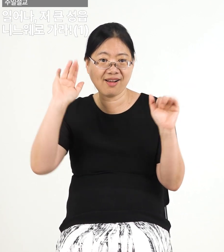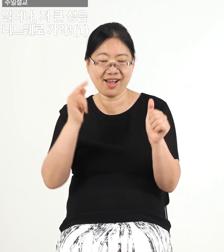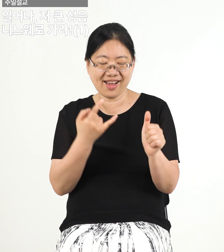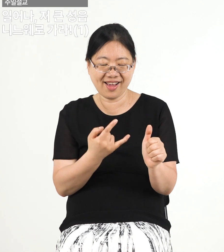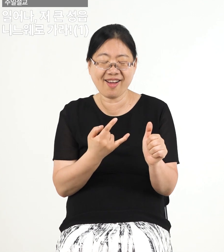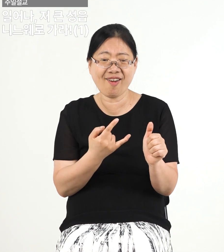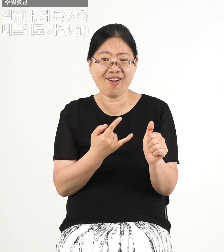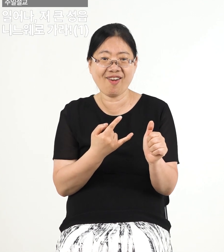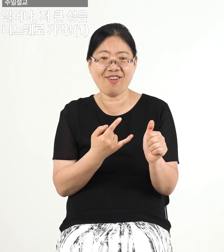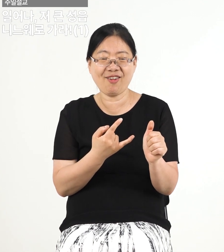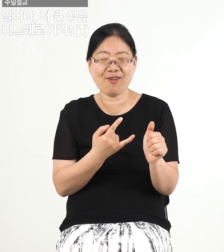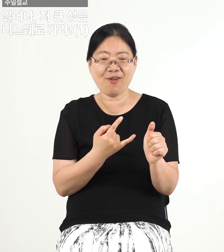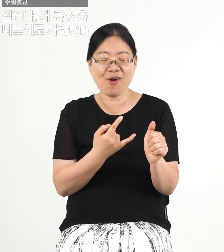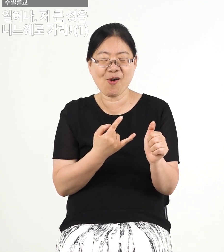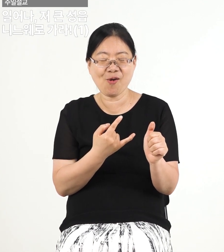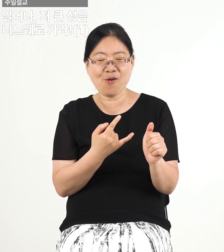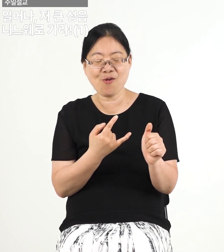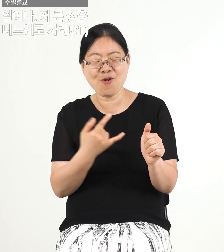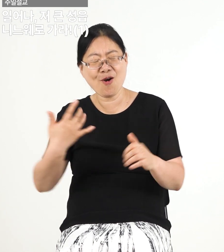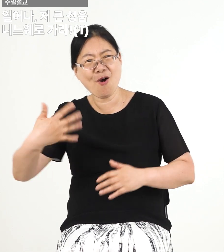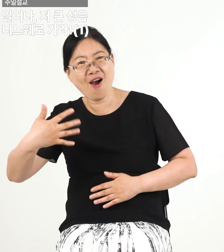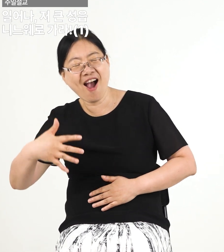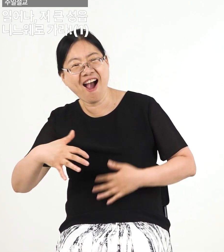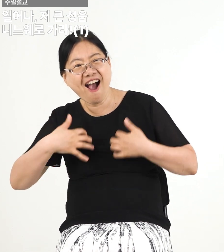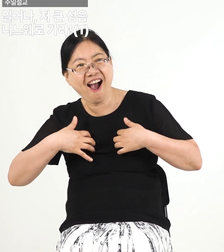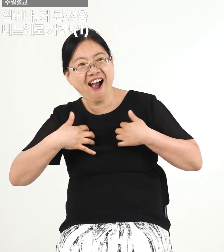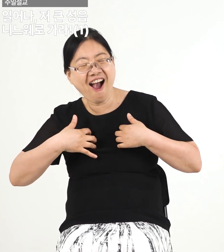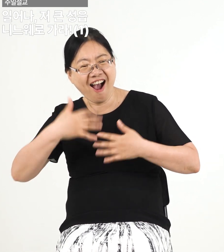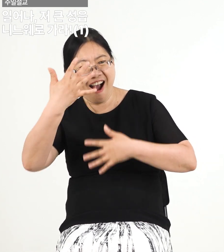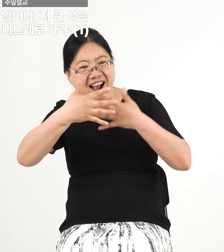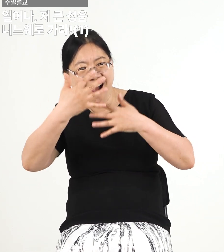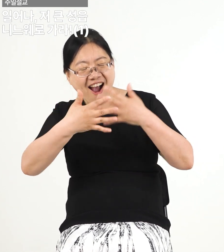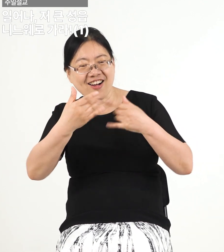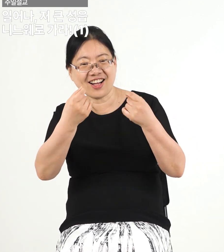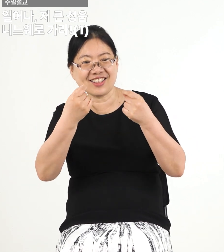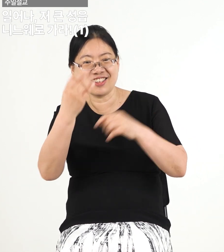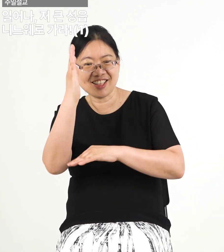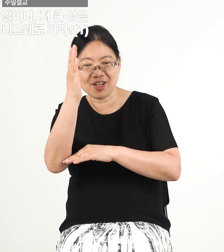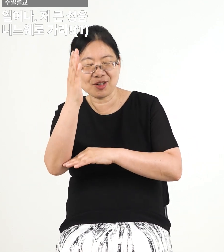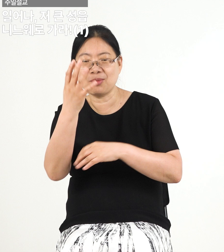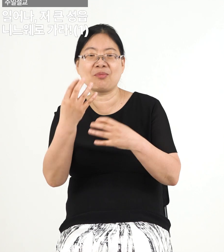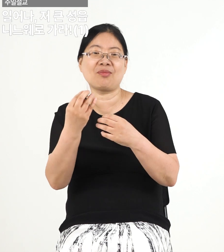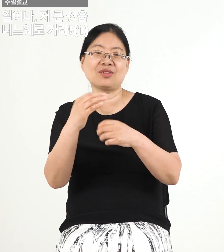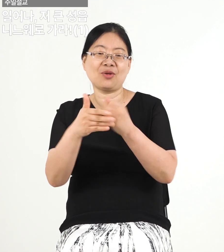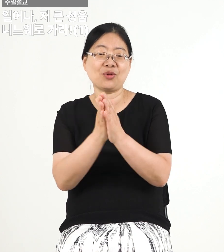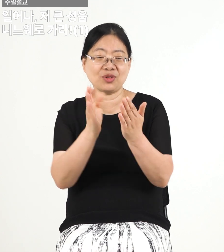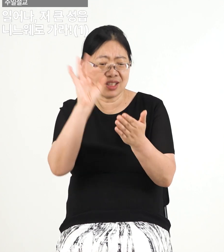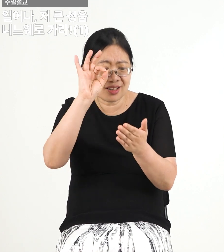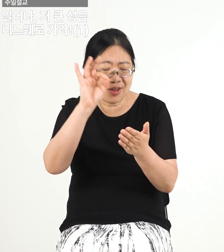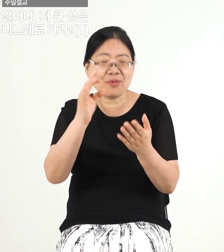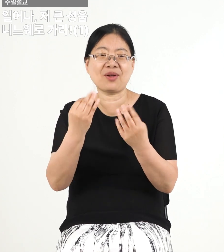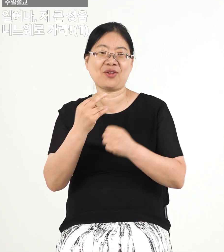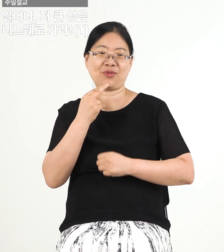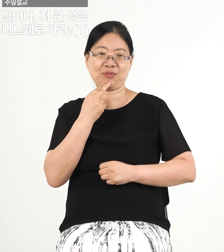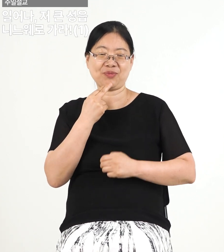학생들에게까지 드라마틱한 이야기는 성경에 드물어요. 굉장히